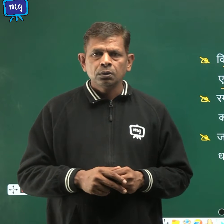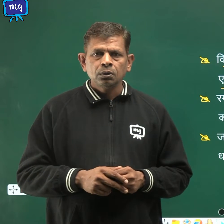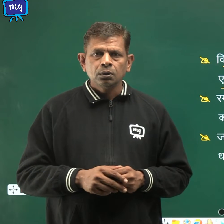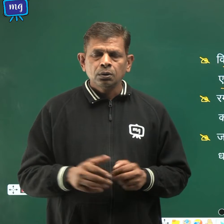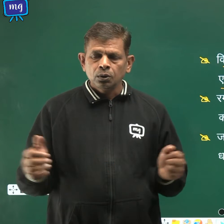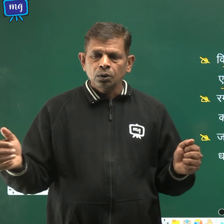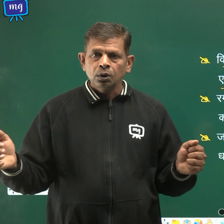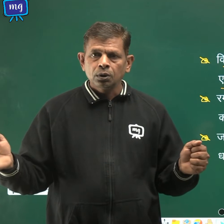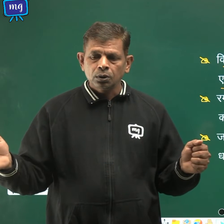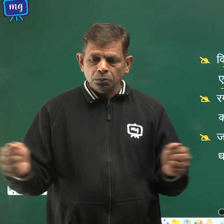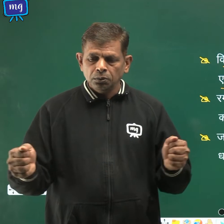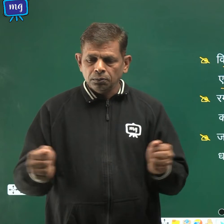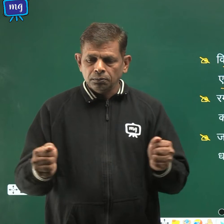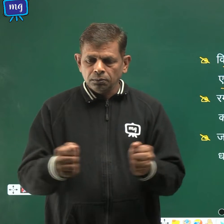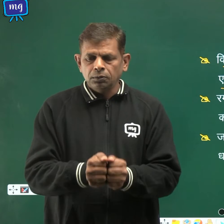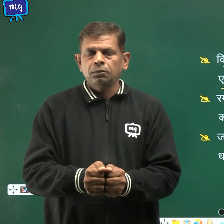आकर्षित करते हैं।